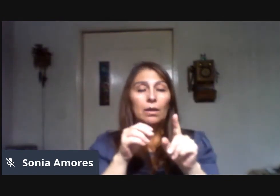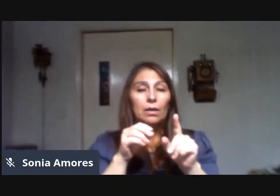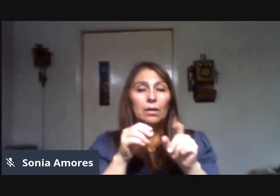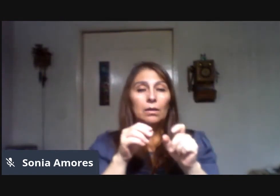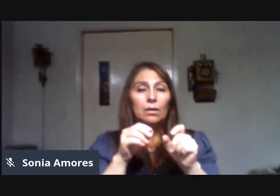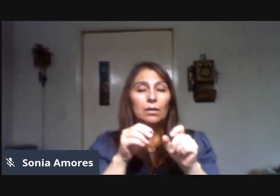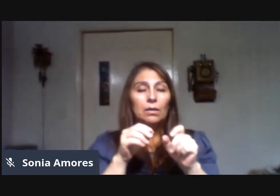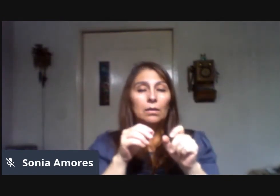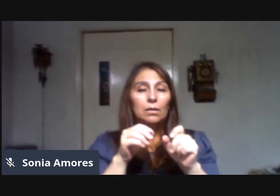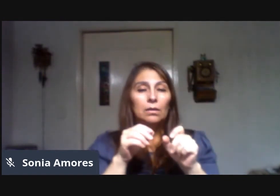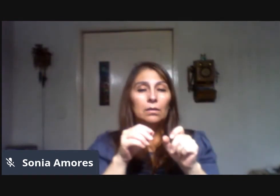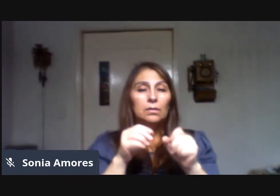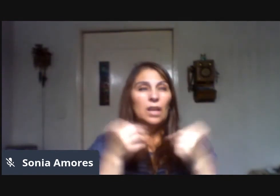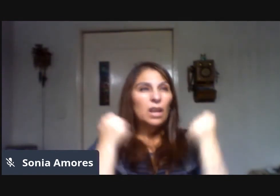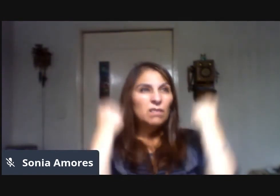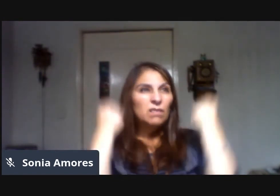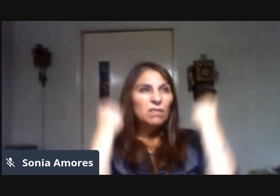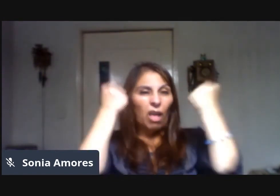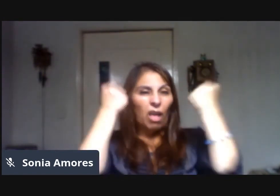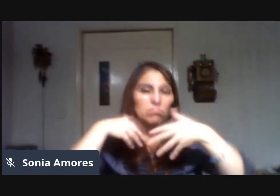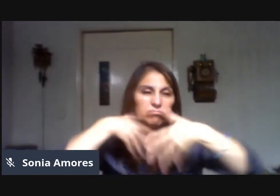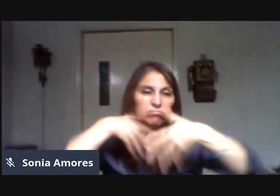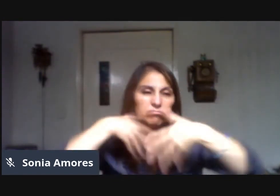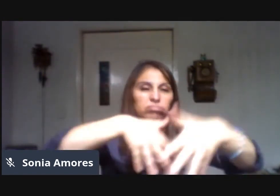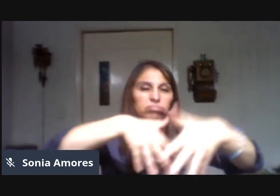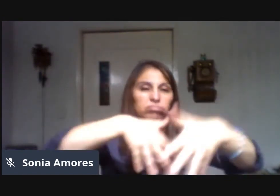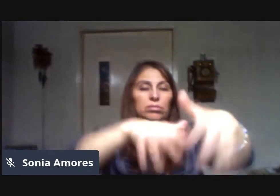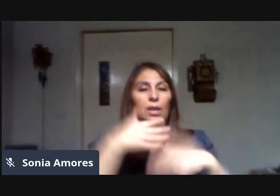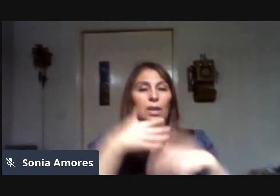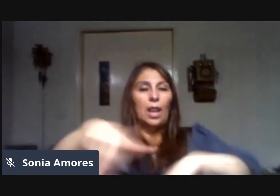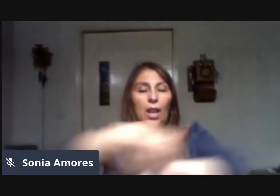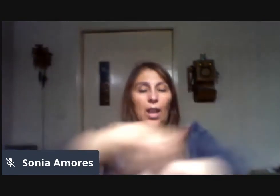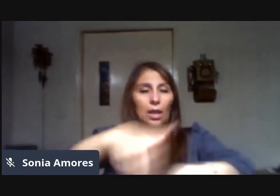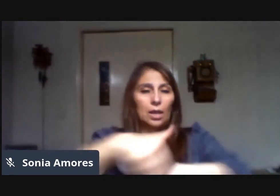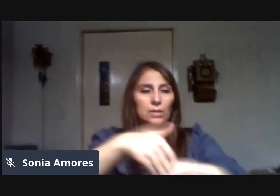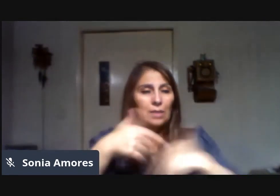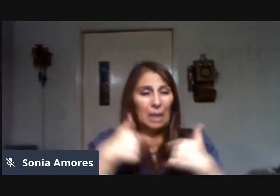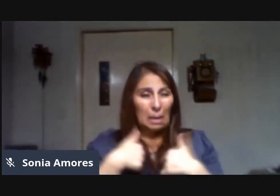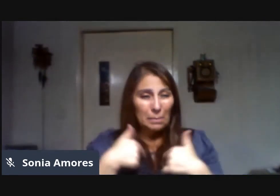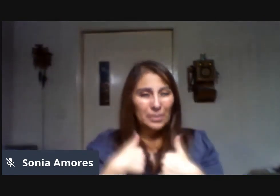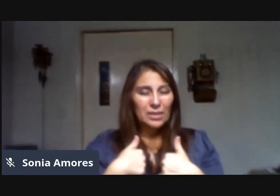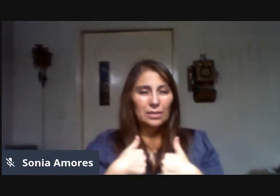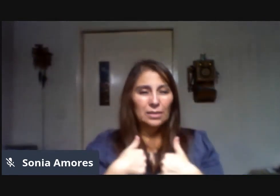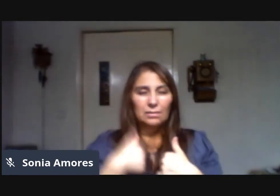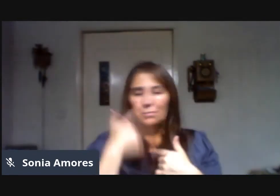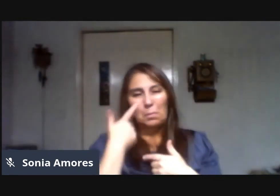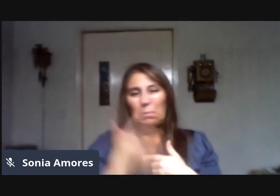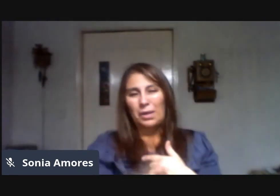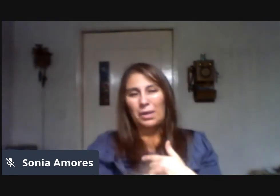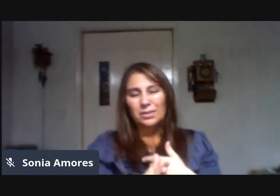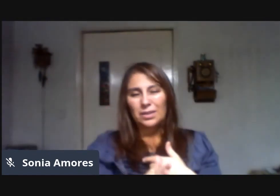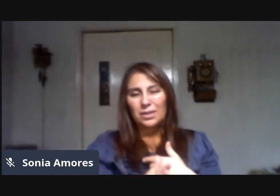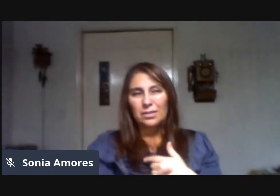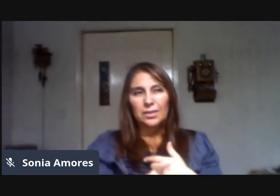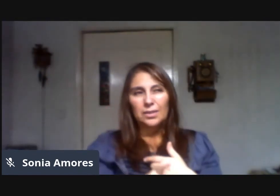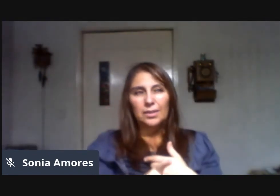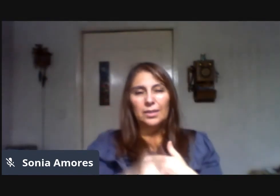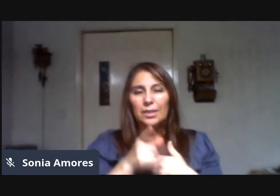en las calles por alimentos, a mí no me parece que sea en principio algo que se